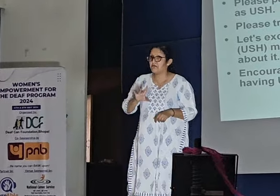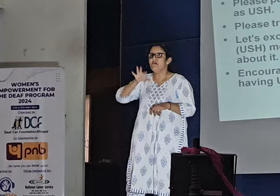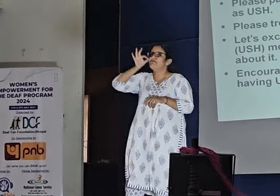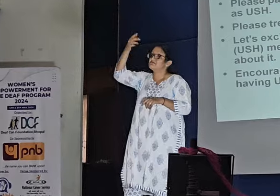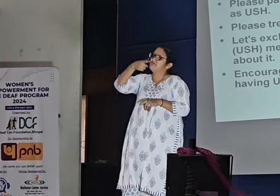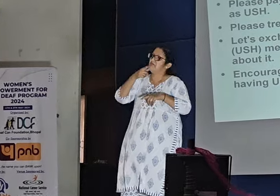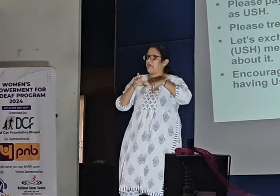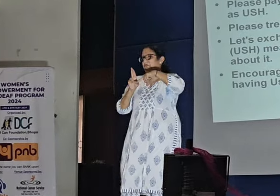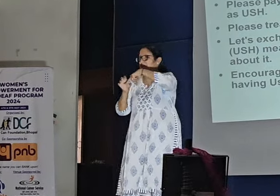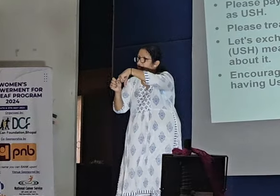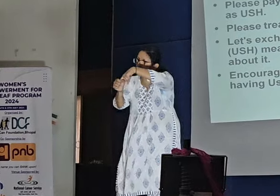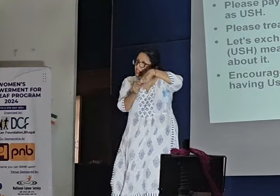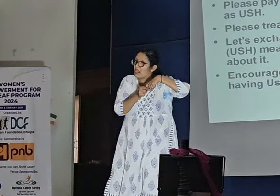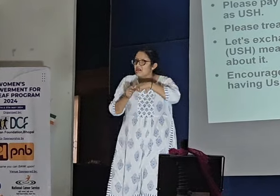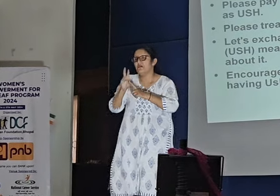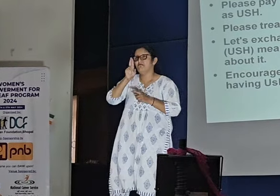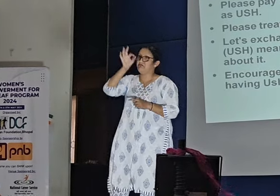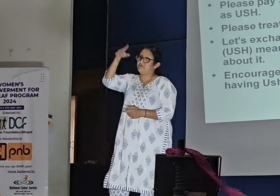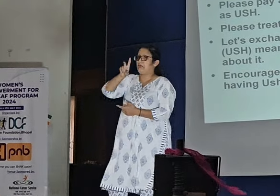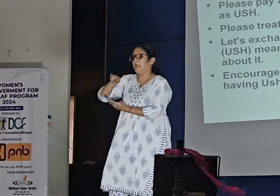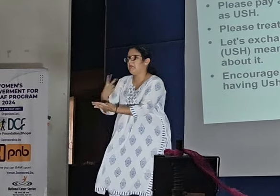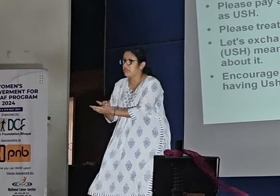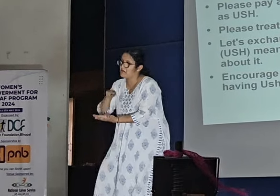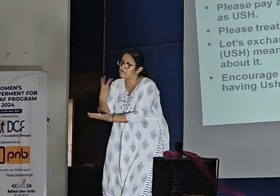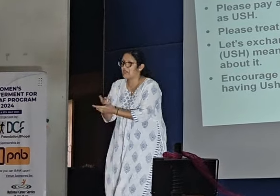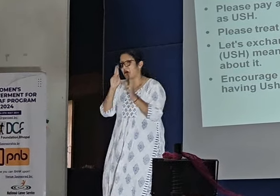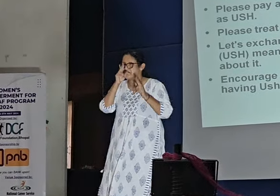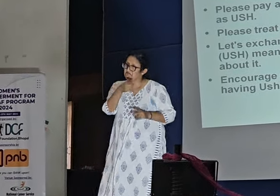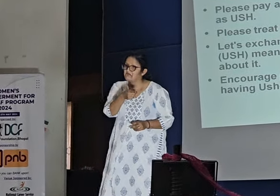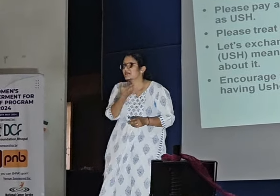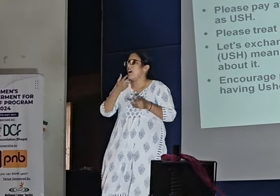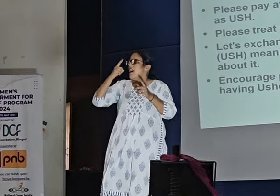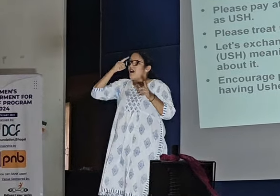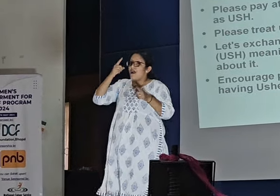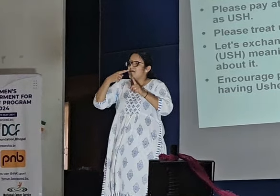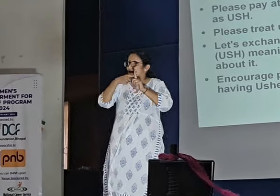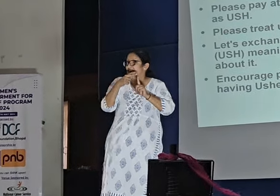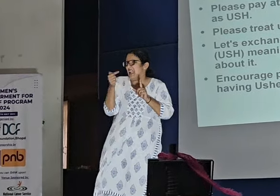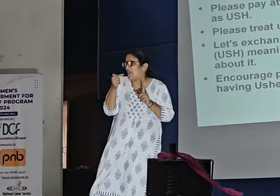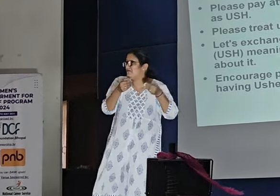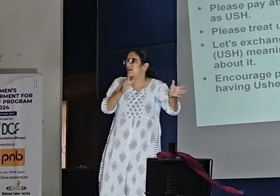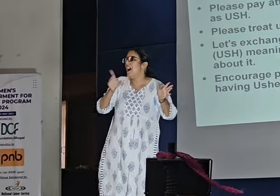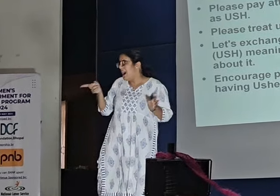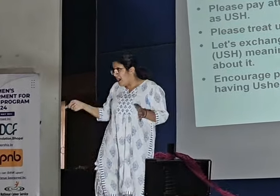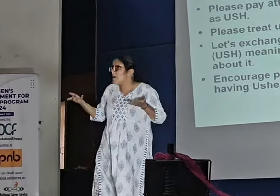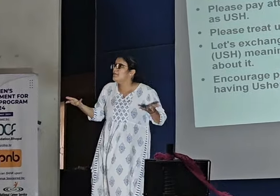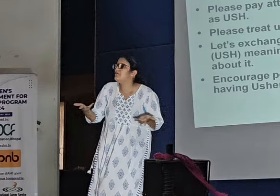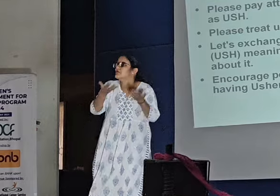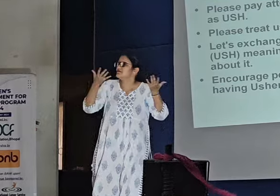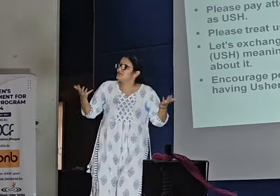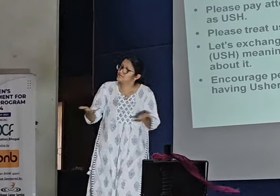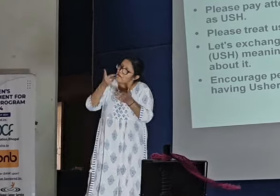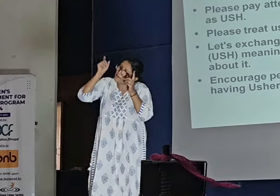नहीं तो गाड़ी नहीं चला सकता, नहीं नहीं नहीं अरे तो मुझे तो किसी का हाथ पकड़ के चलना चाहिए, तो लाइक ऐसे ऐसे सारी चीजें आपको करनी चाहिए।